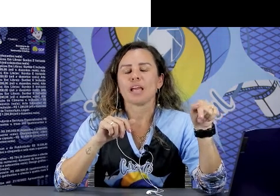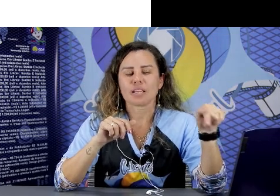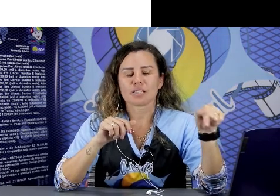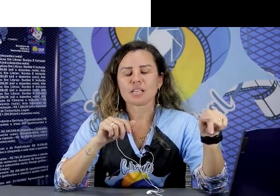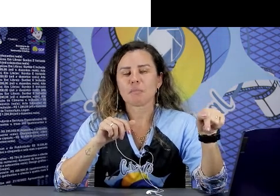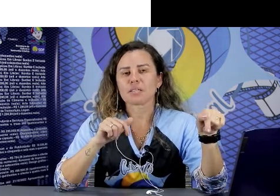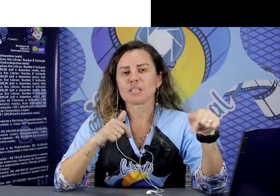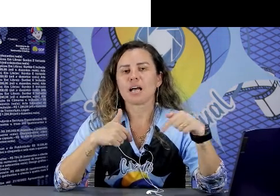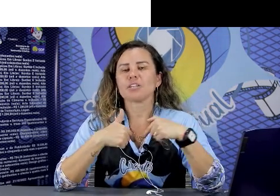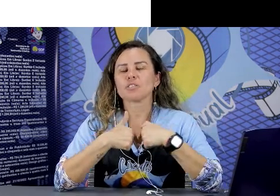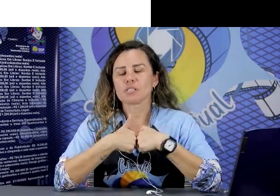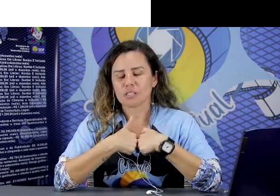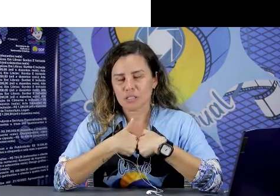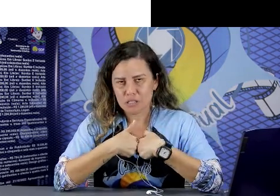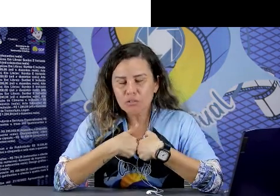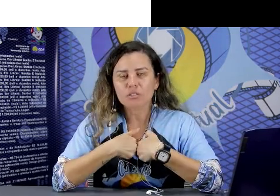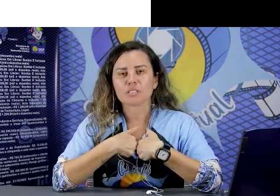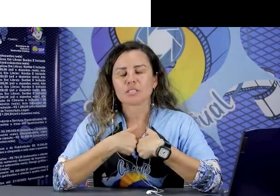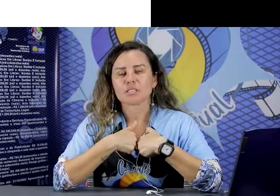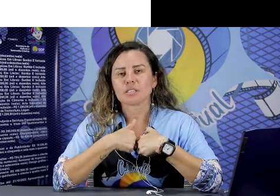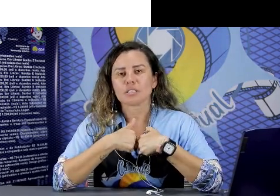Essas incapacidades são nossas, que a